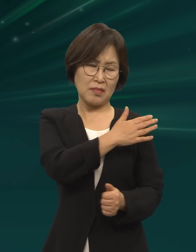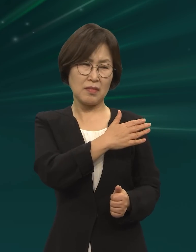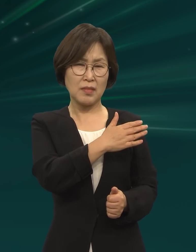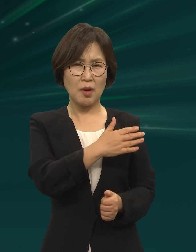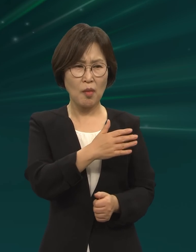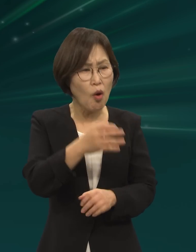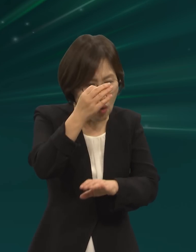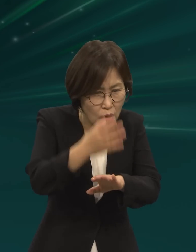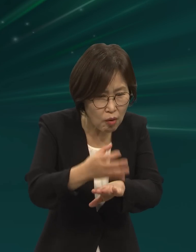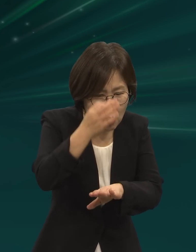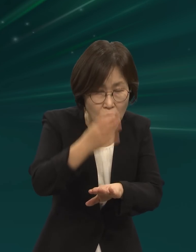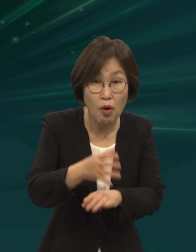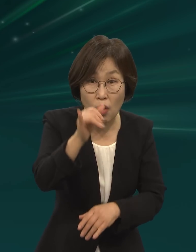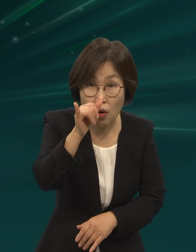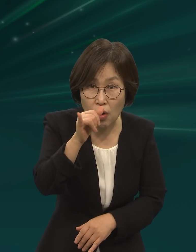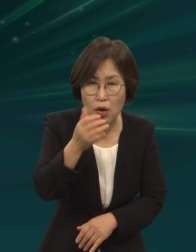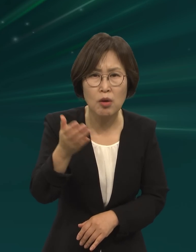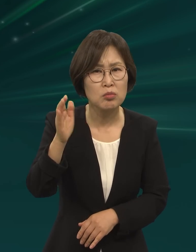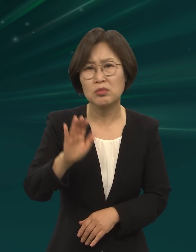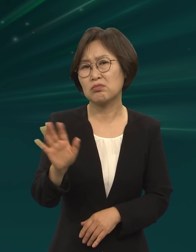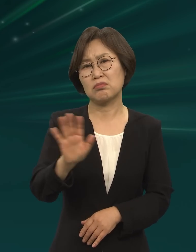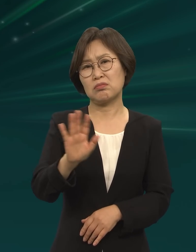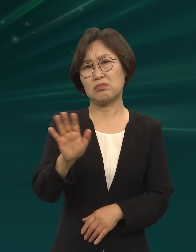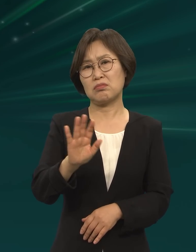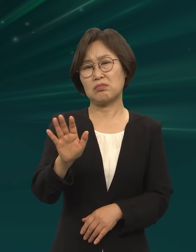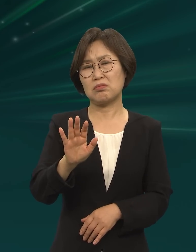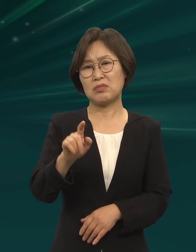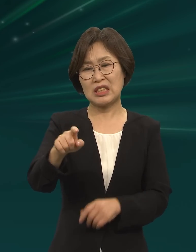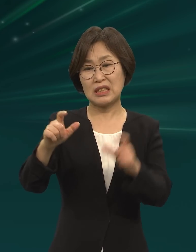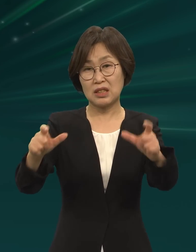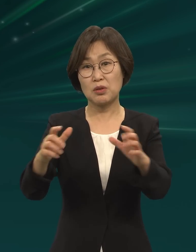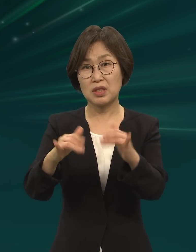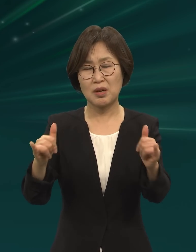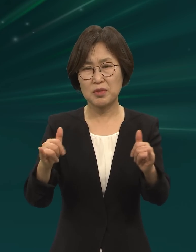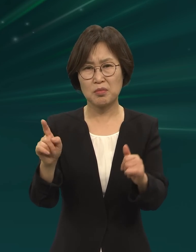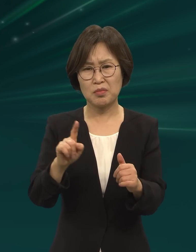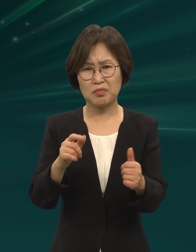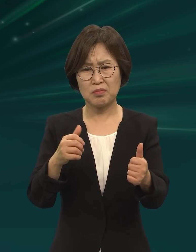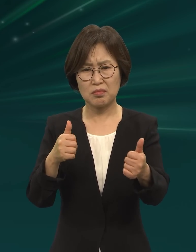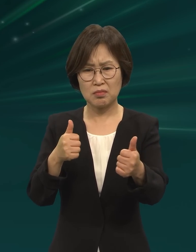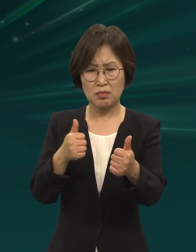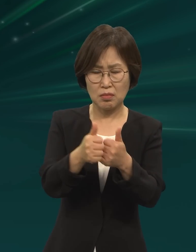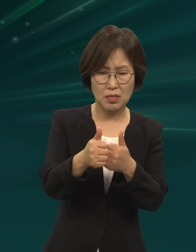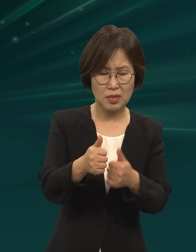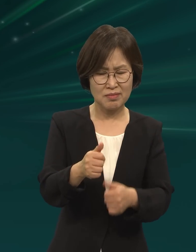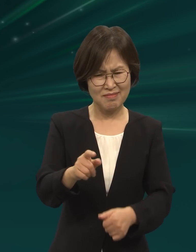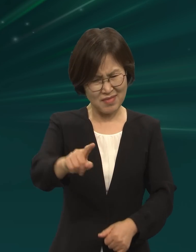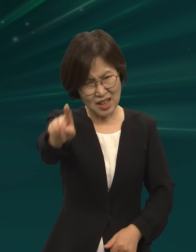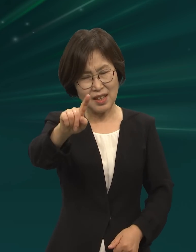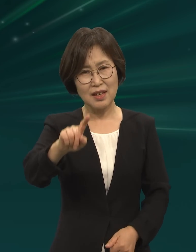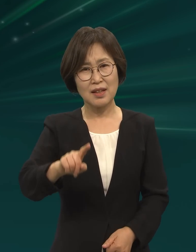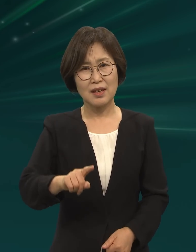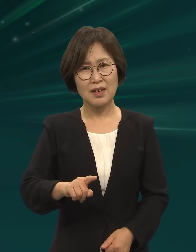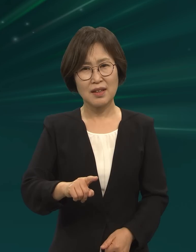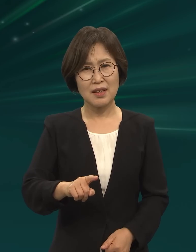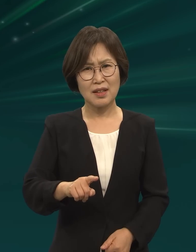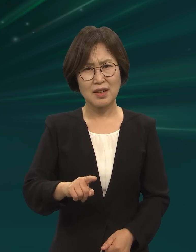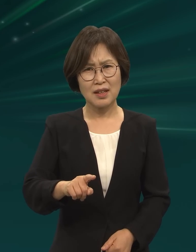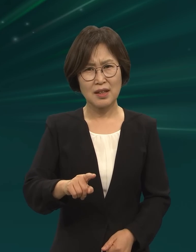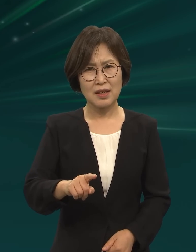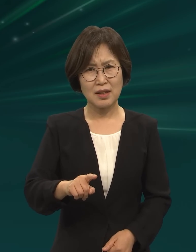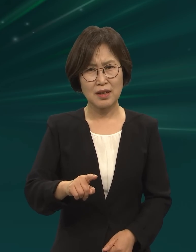넘어가잖아요. 그 지역에 그러지 않습니다. 만약 다치면 야 눈먼이야? 네 아빠